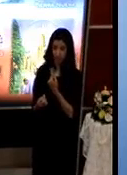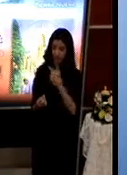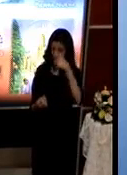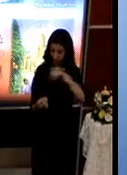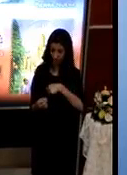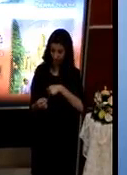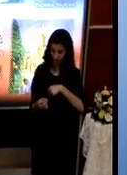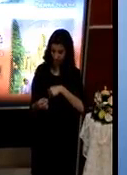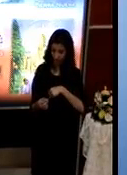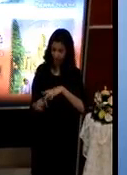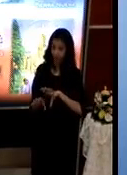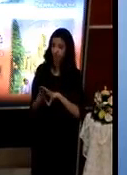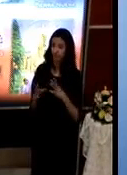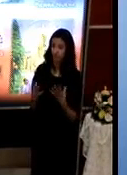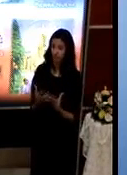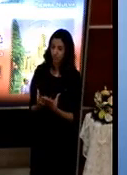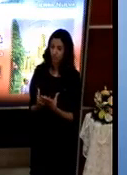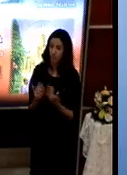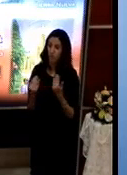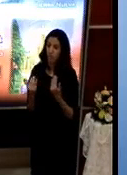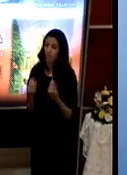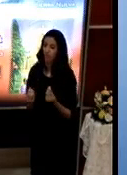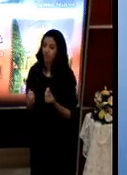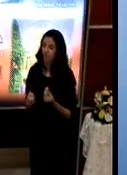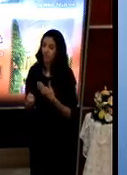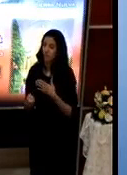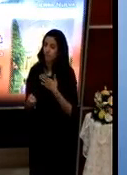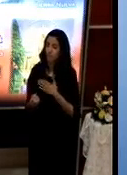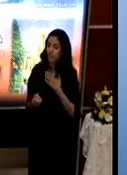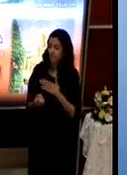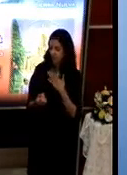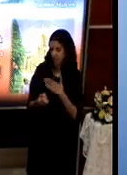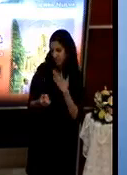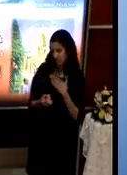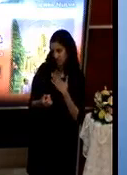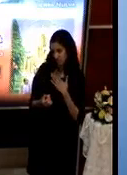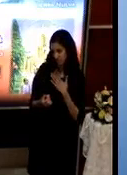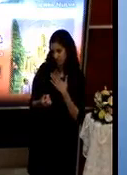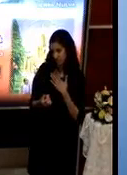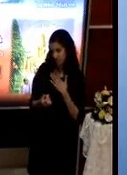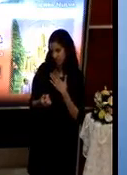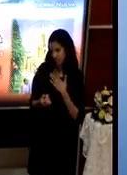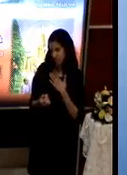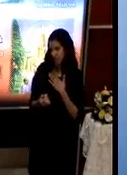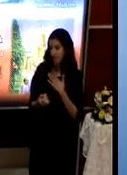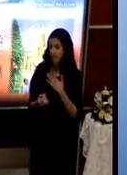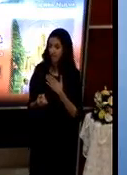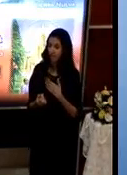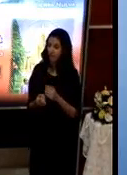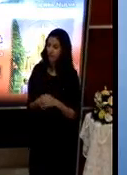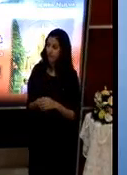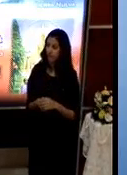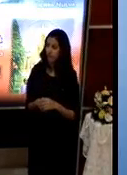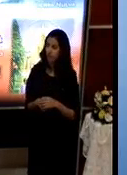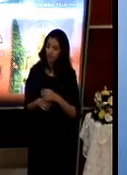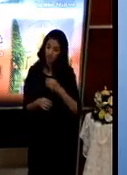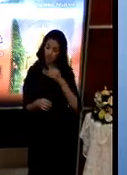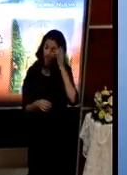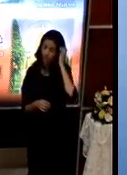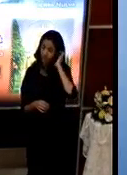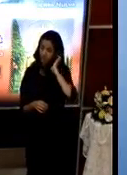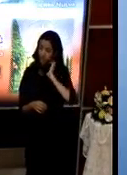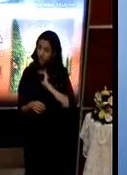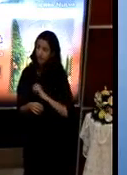tierra la posibilidad de disfrutar de la delicia que el mundo desperdicia. Y por sobre